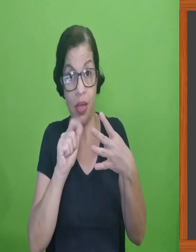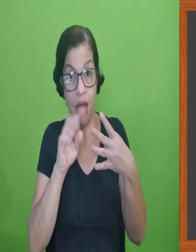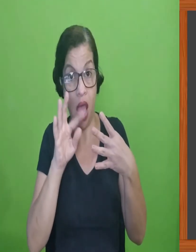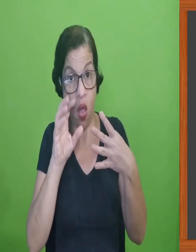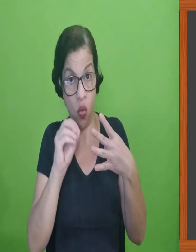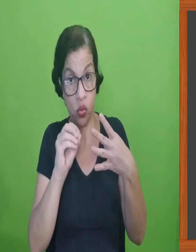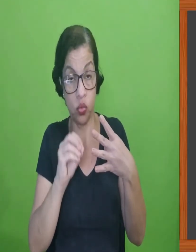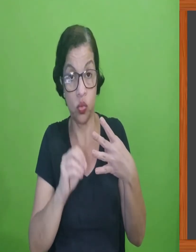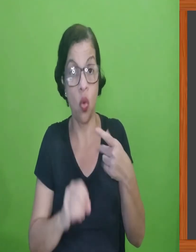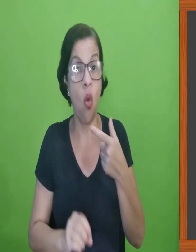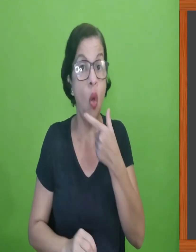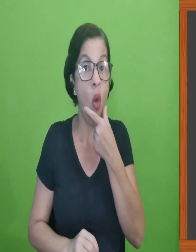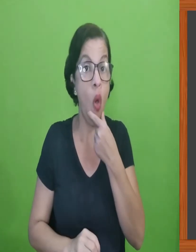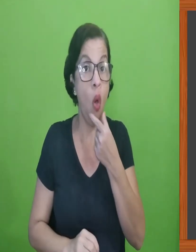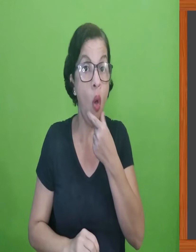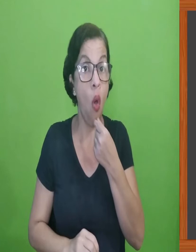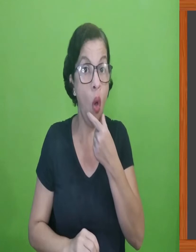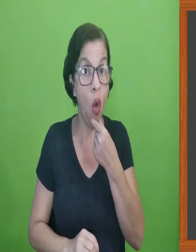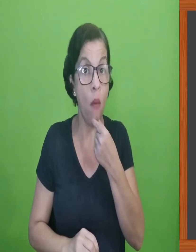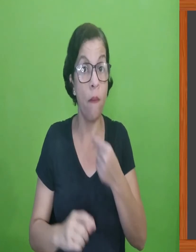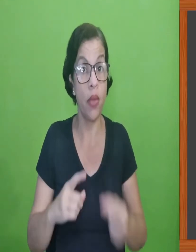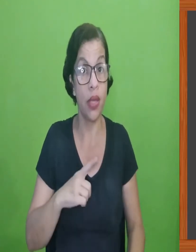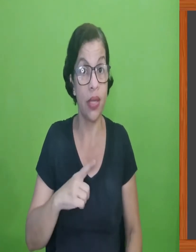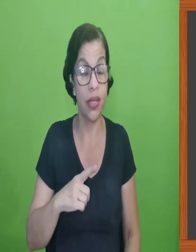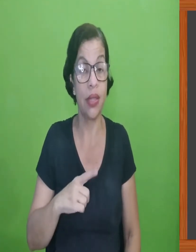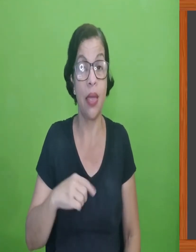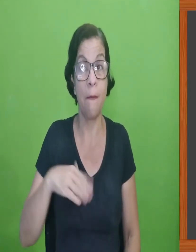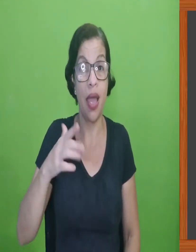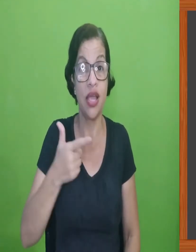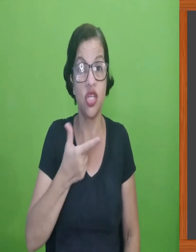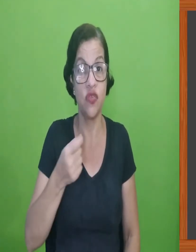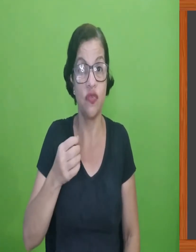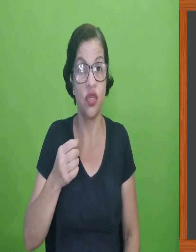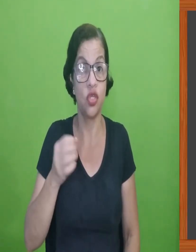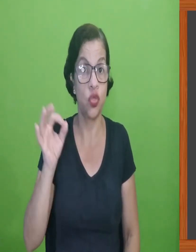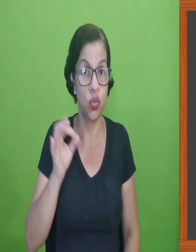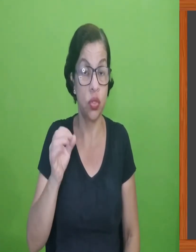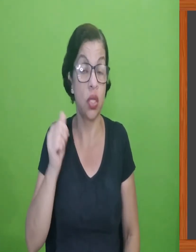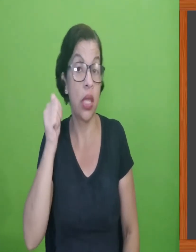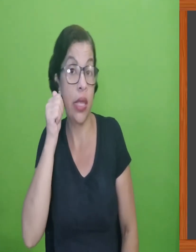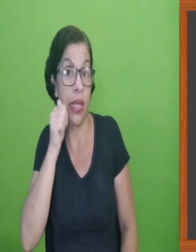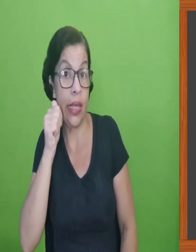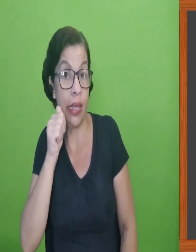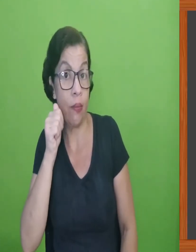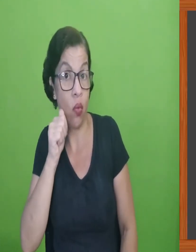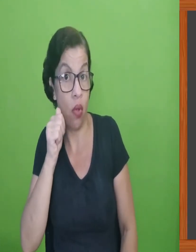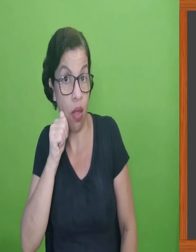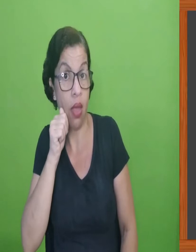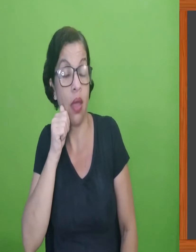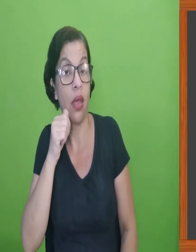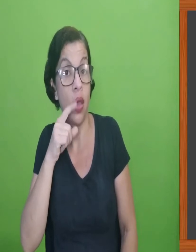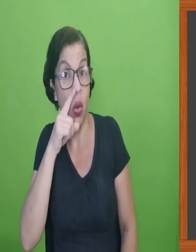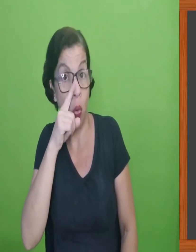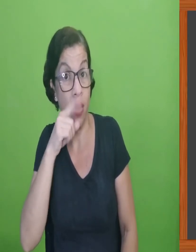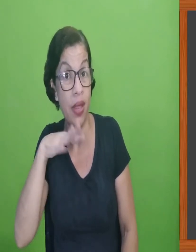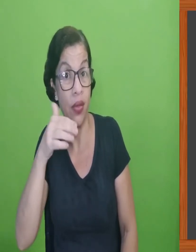alto homens com score de risco global acima de 20% e mulheres com score de risco global